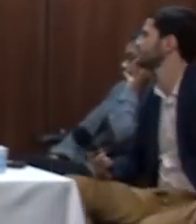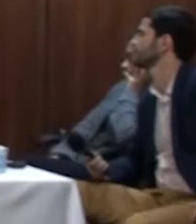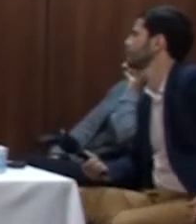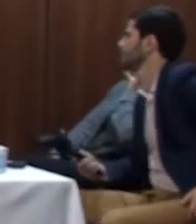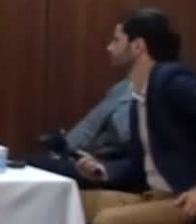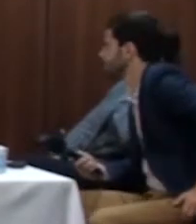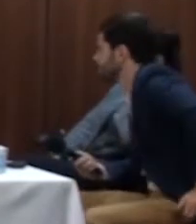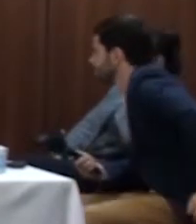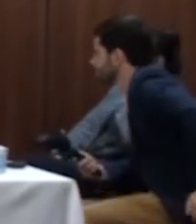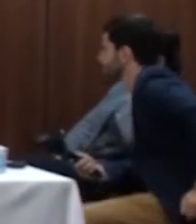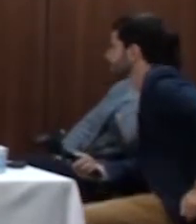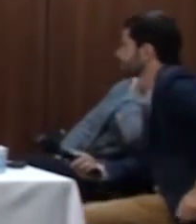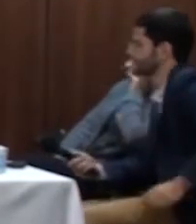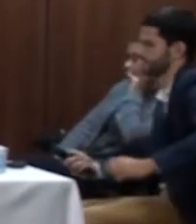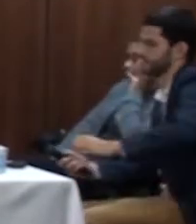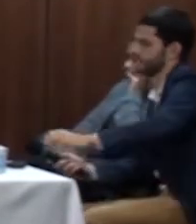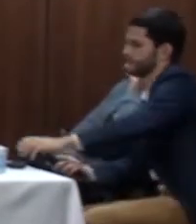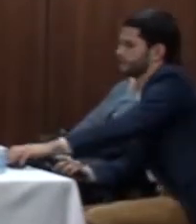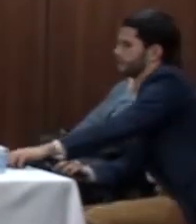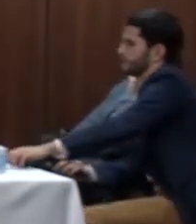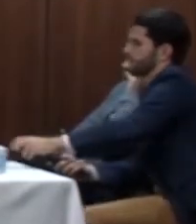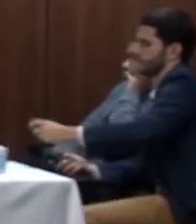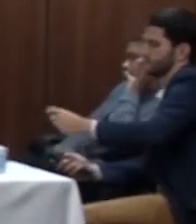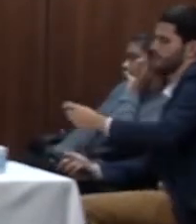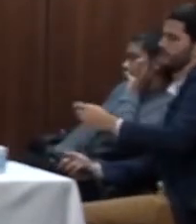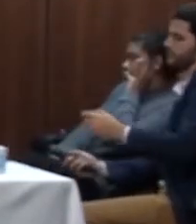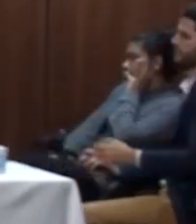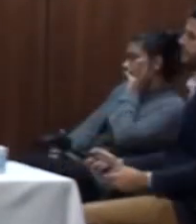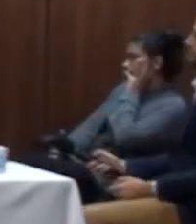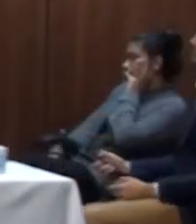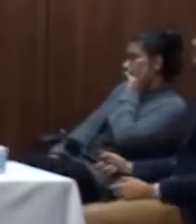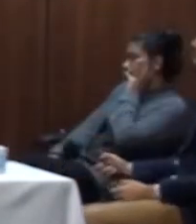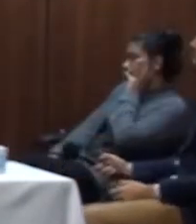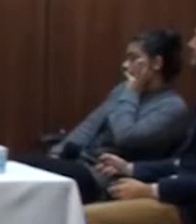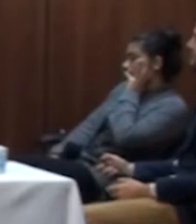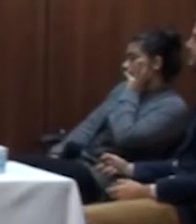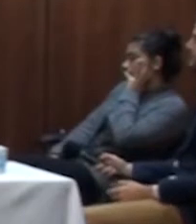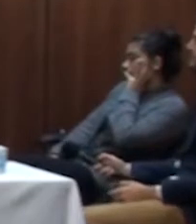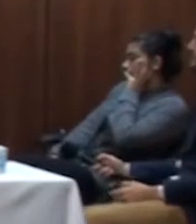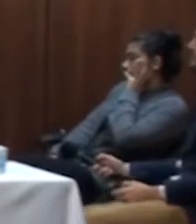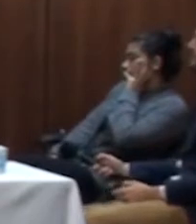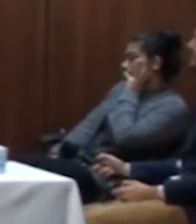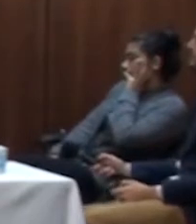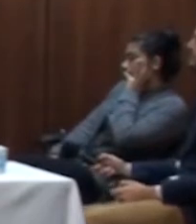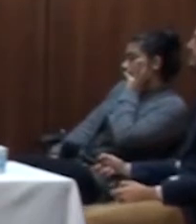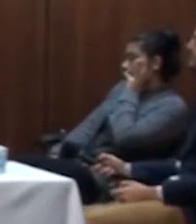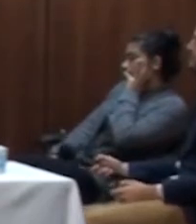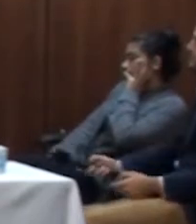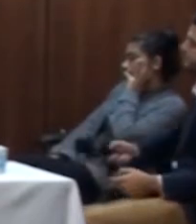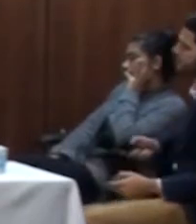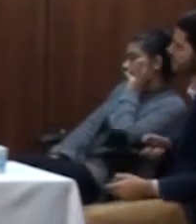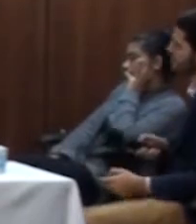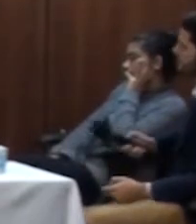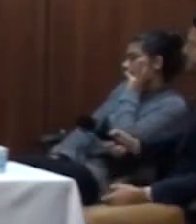e acompanhamento mensal com equipe multiprofissional, né? Então, esse desenho